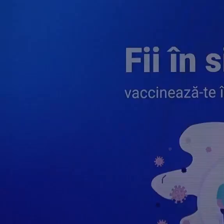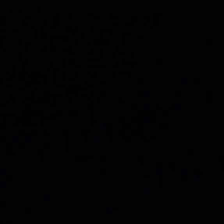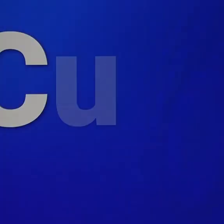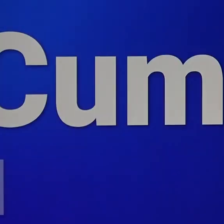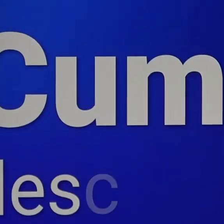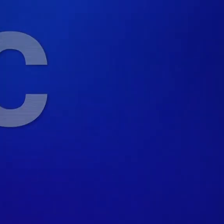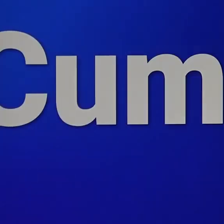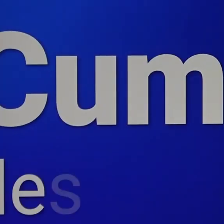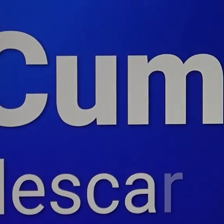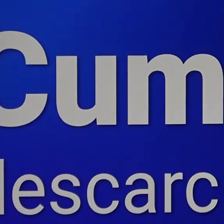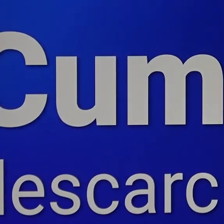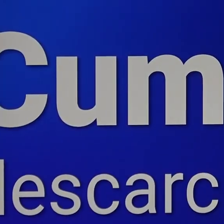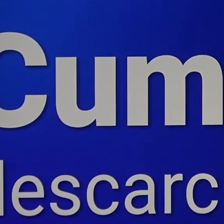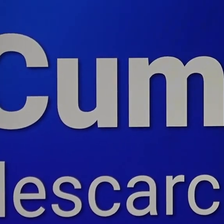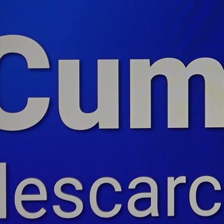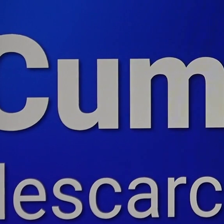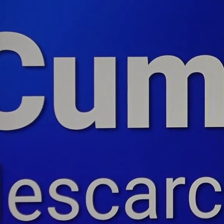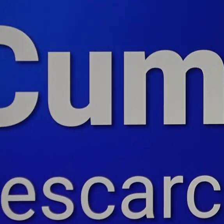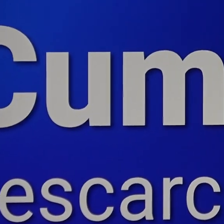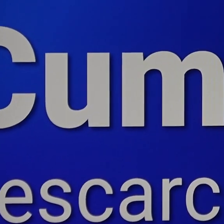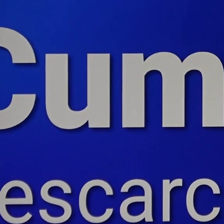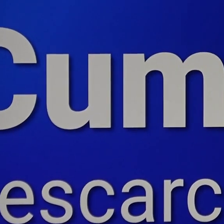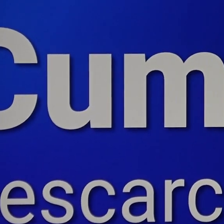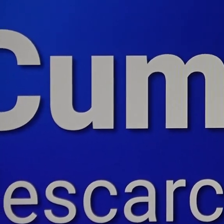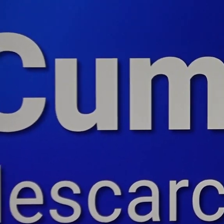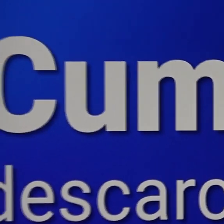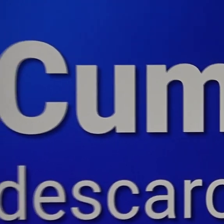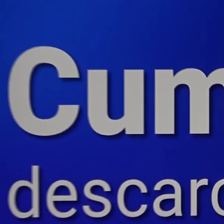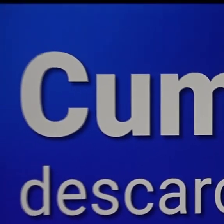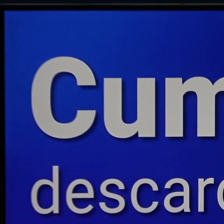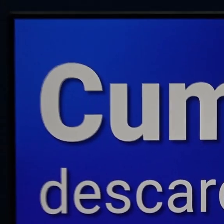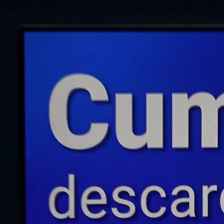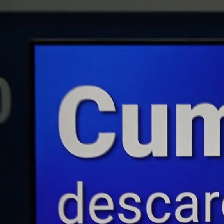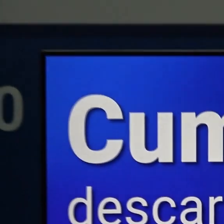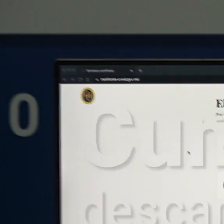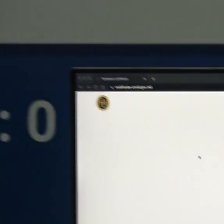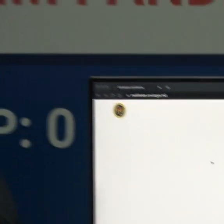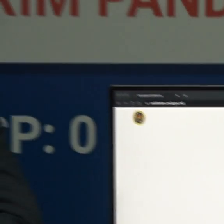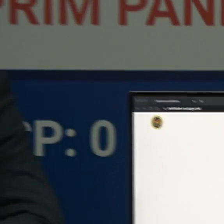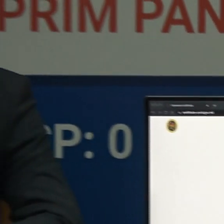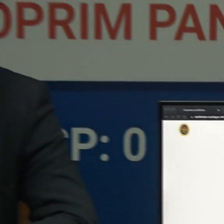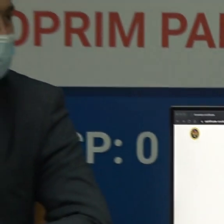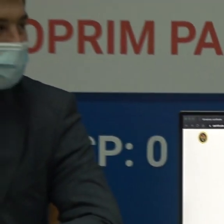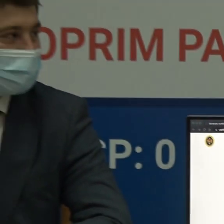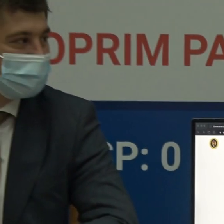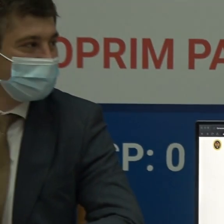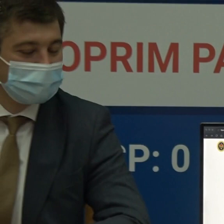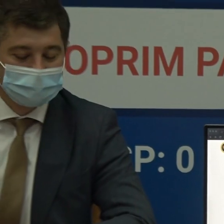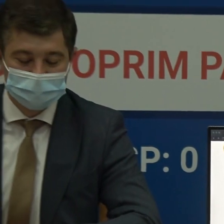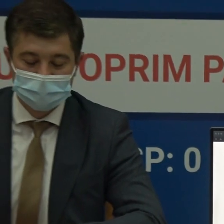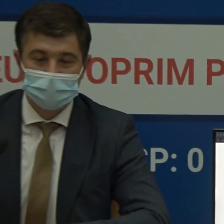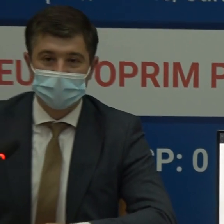Moldova. Cum descarc online certificatul de vaccinare împotriva COVID-19? Toți cetățenii Republicii